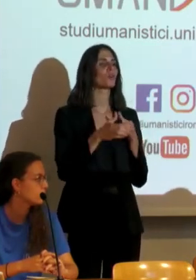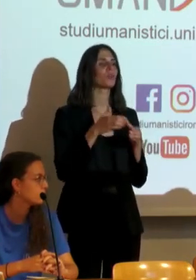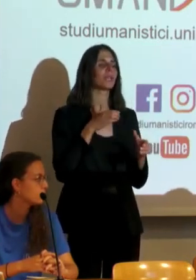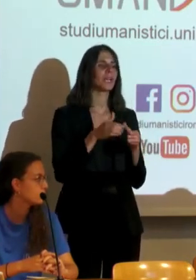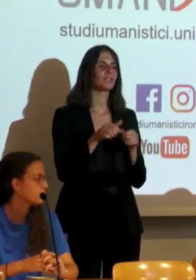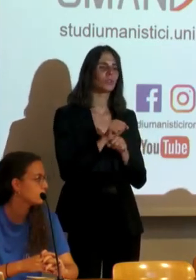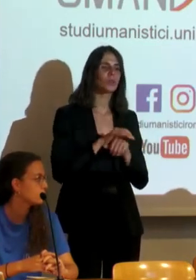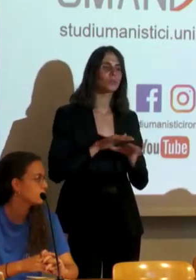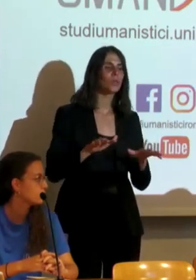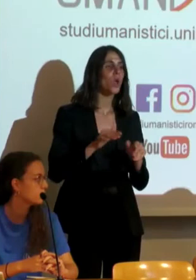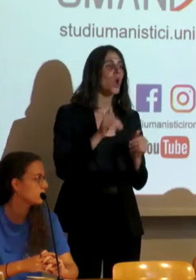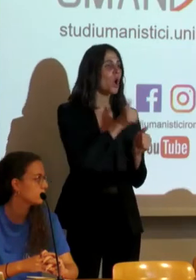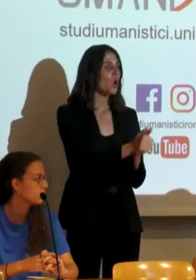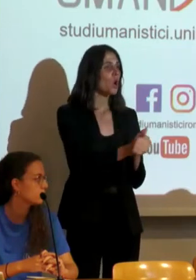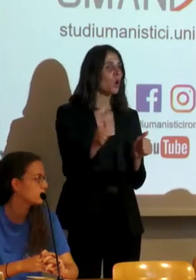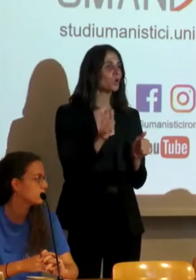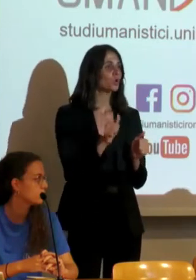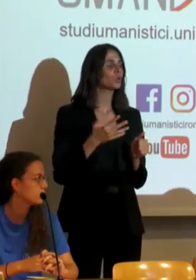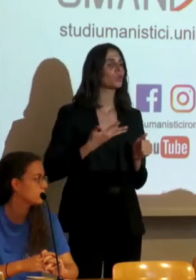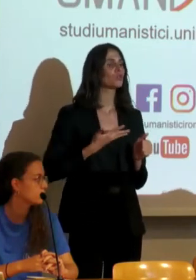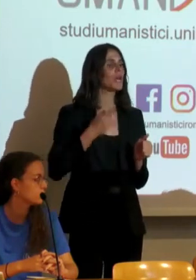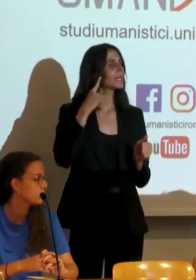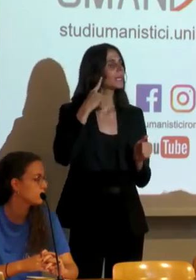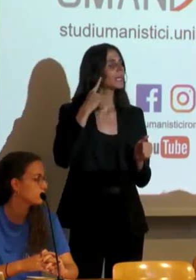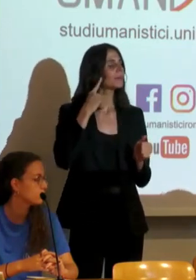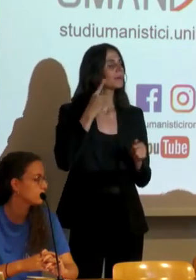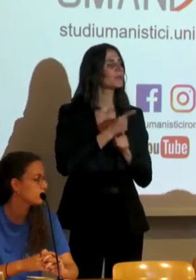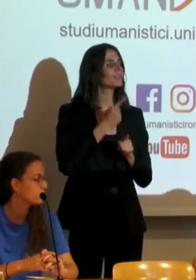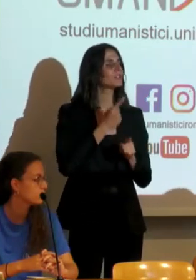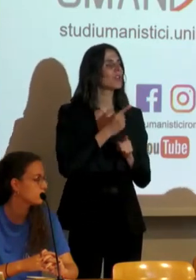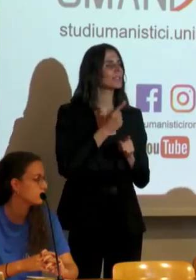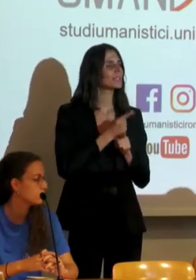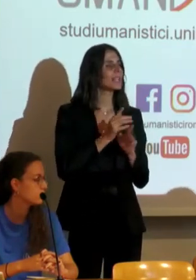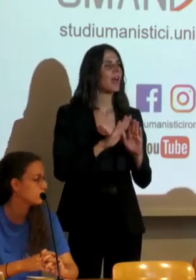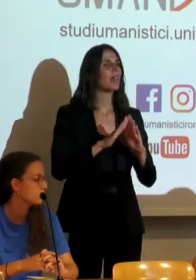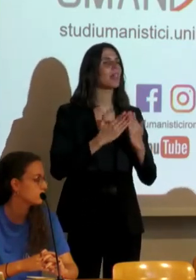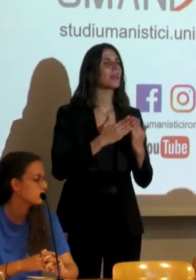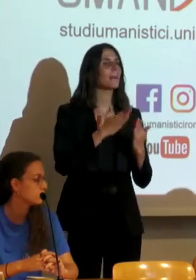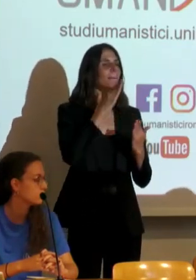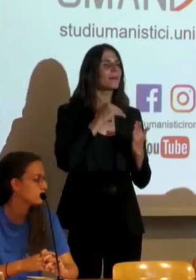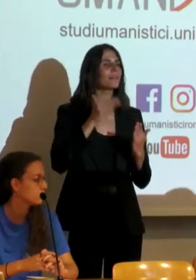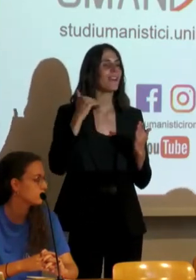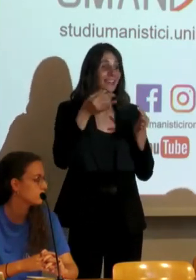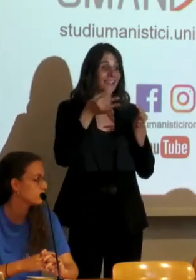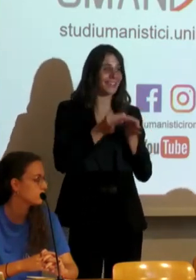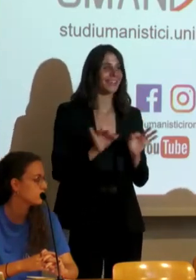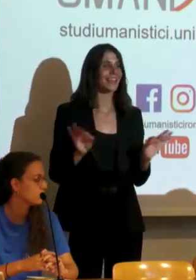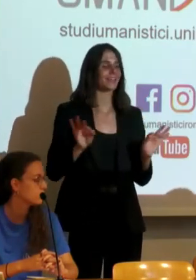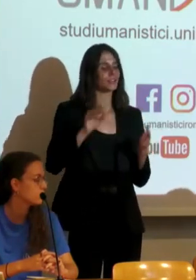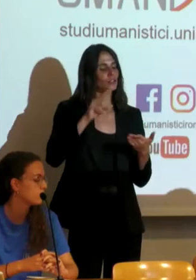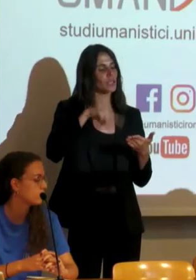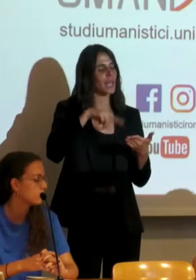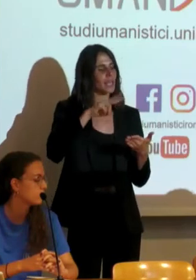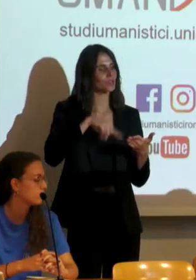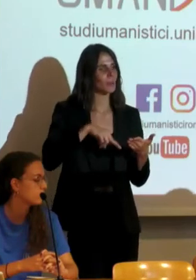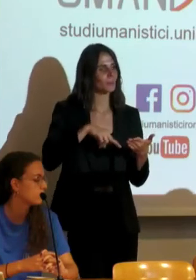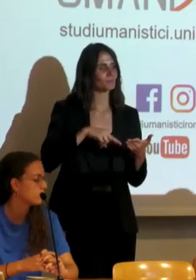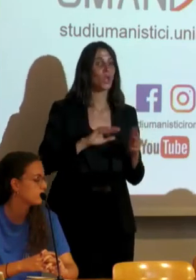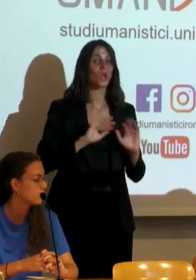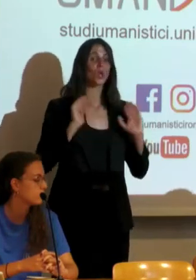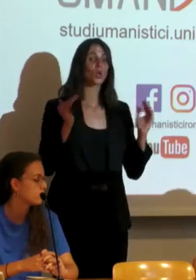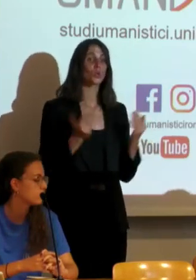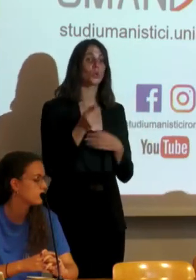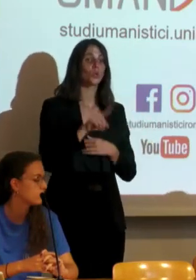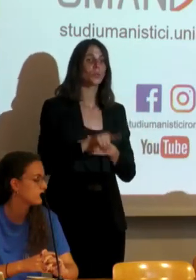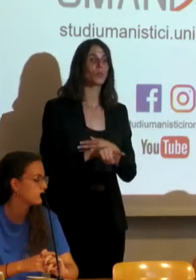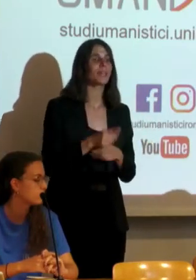qualche modo sentito l'esigenza di rivolgersi ai classici del passato, tutti hanno in qualche modo anche sentito l'esigenza magari